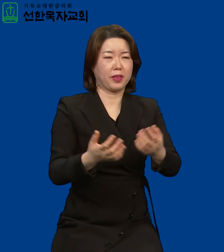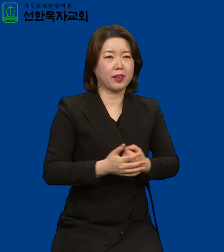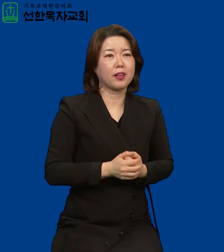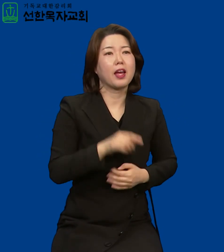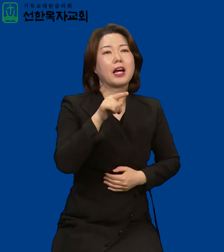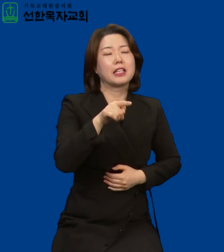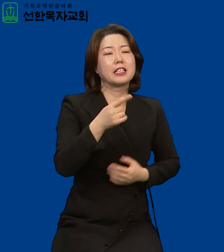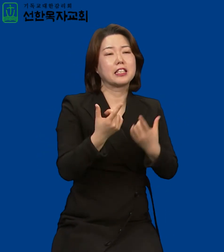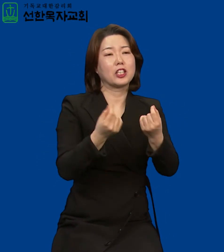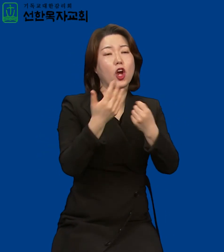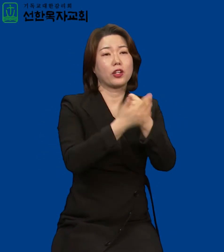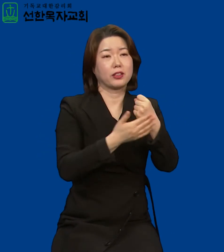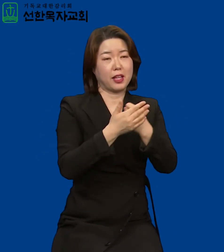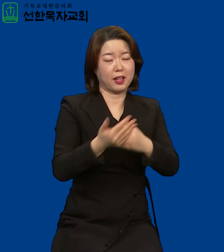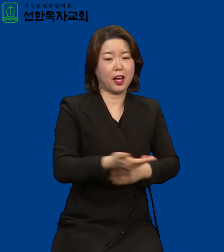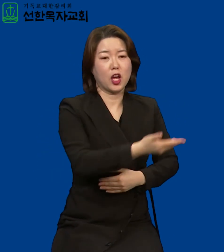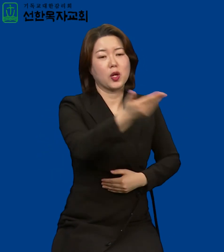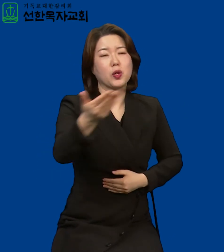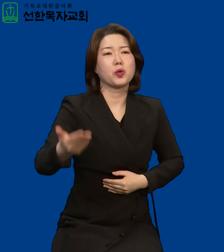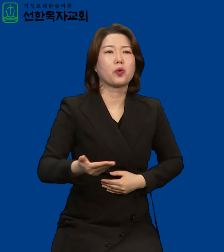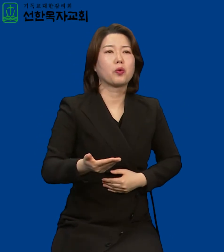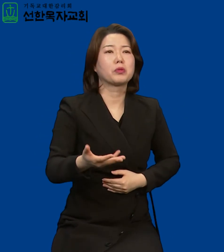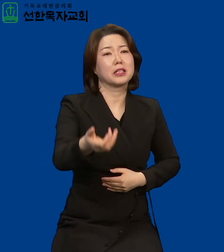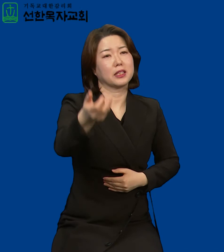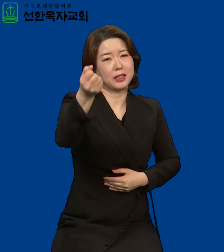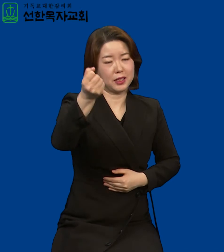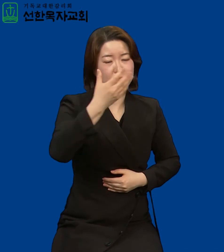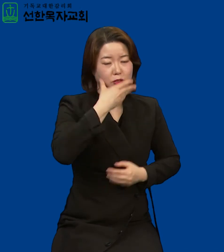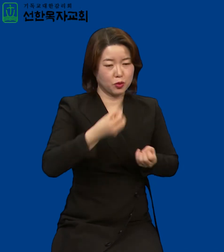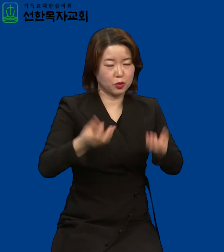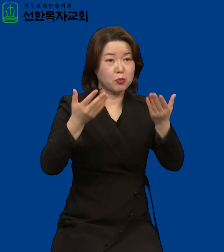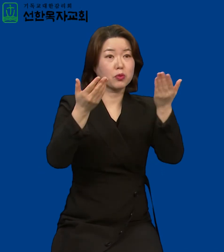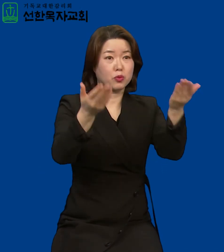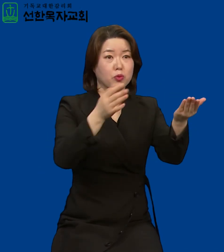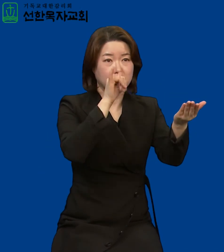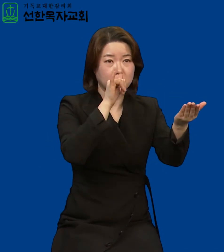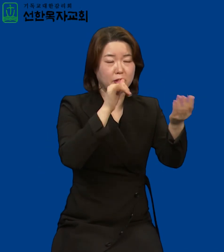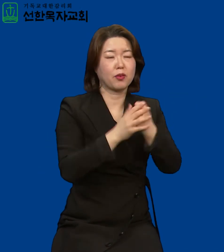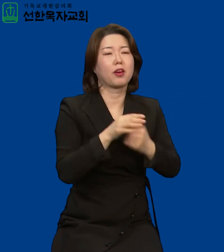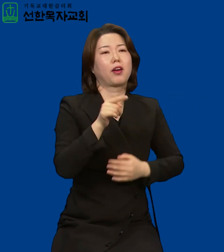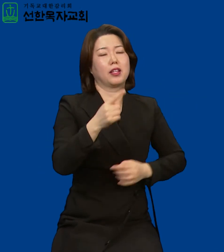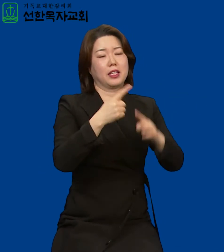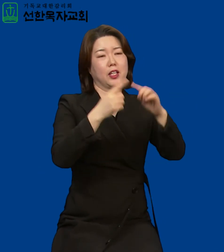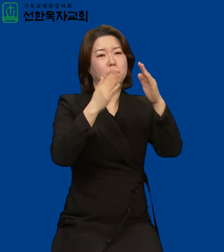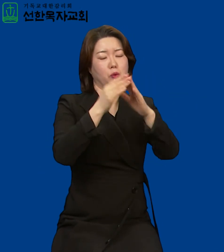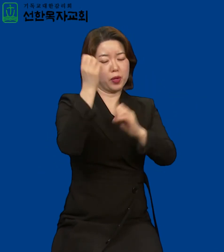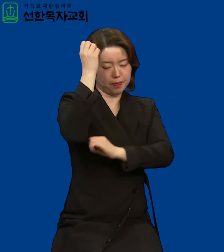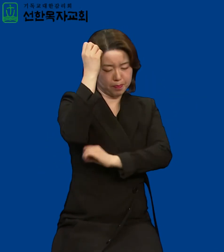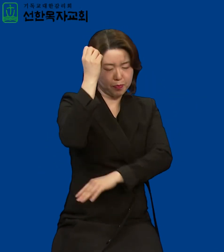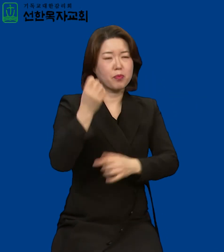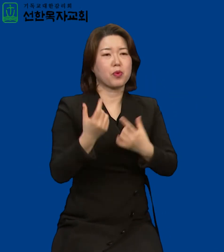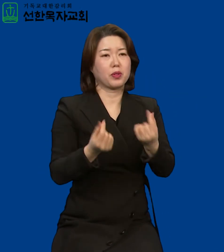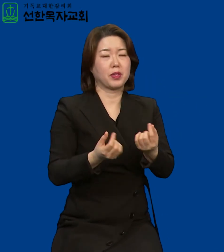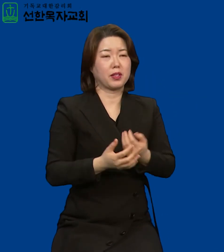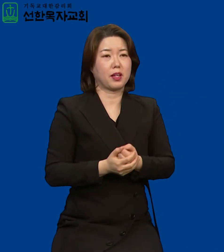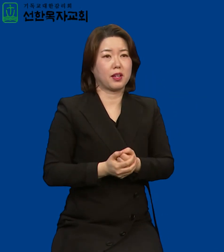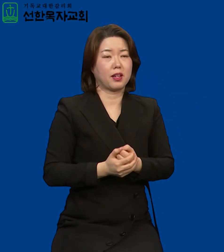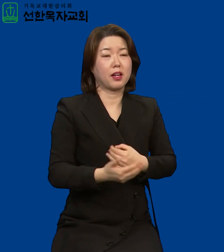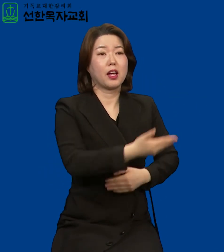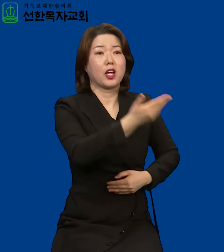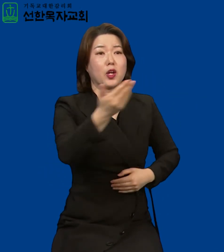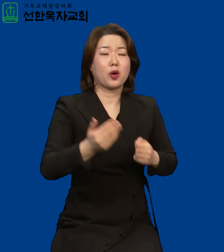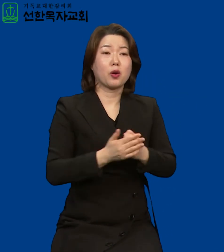이런 은혜가 여러분에게 있기를 축복한 겁니다. 이것이 바로 교회의 기초예요. 여러분이